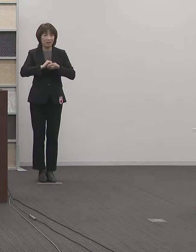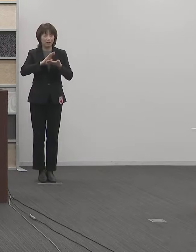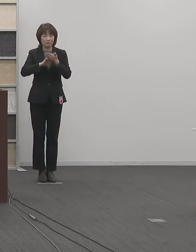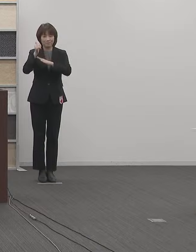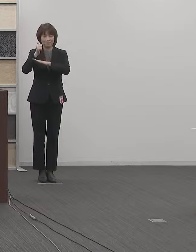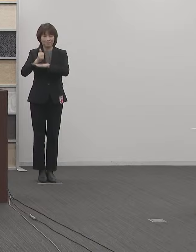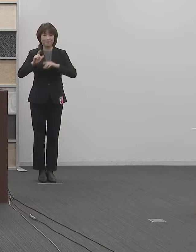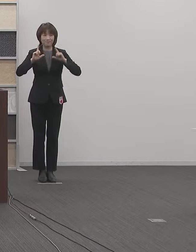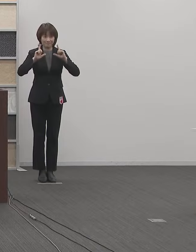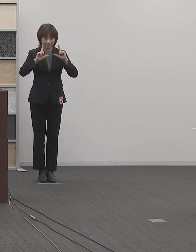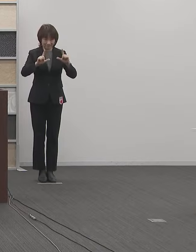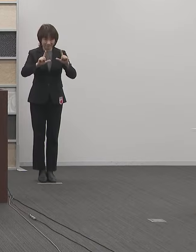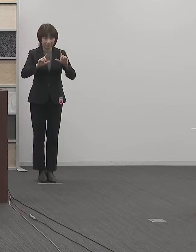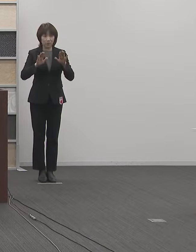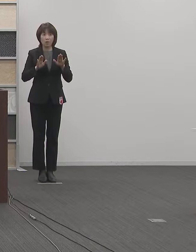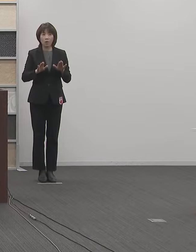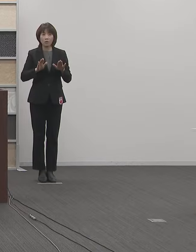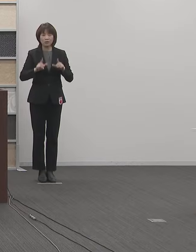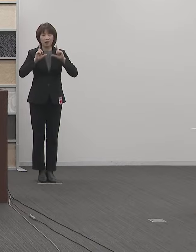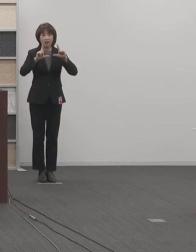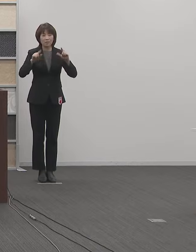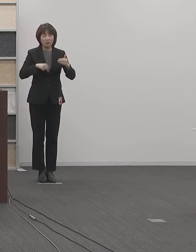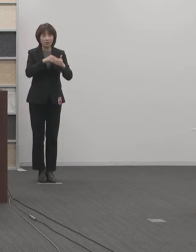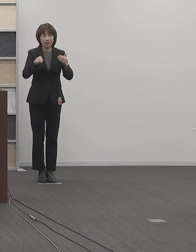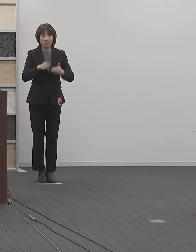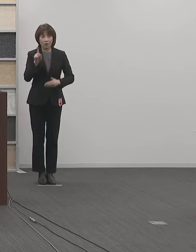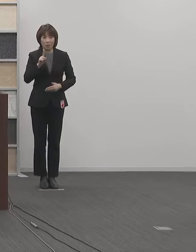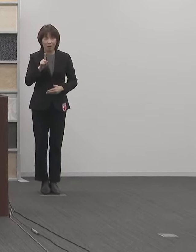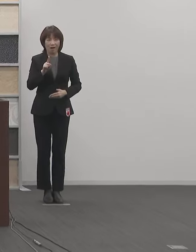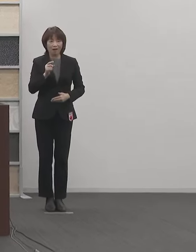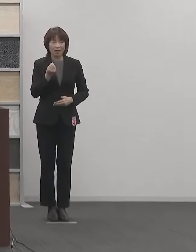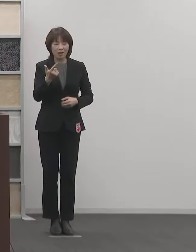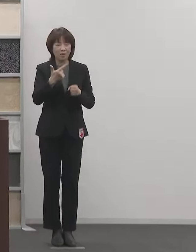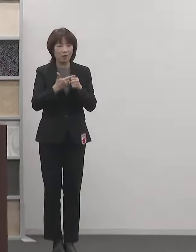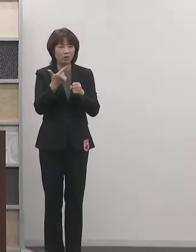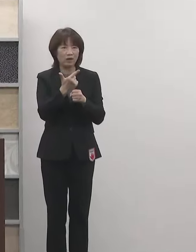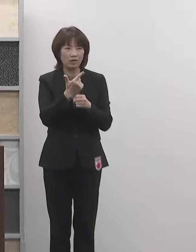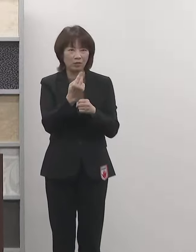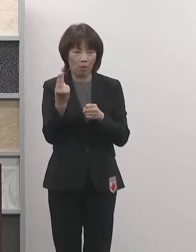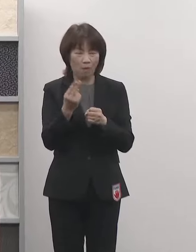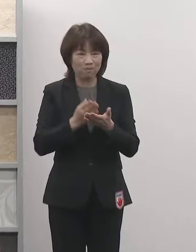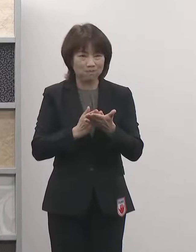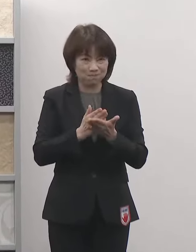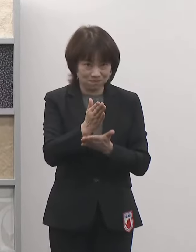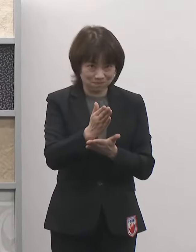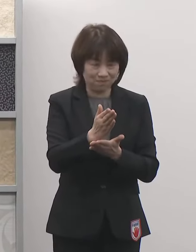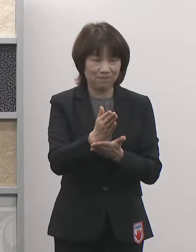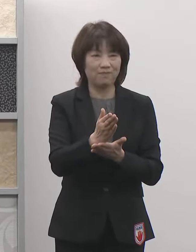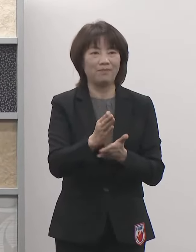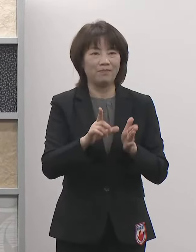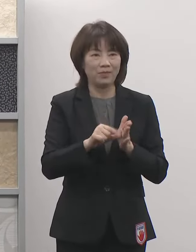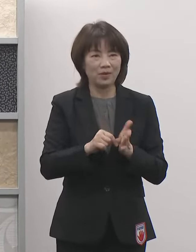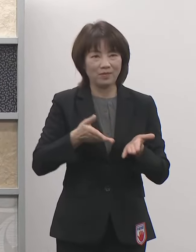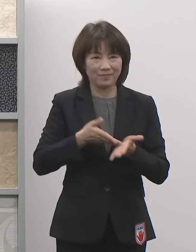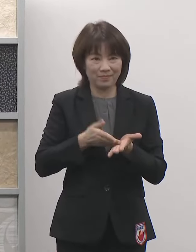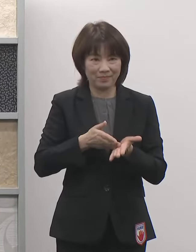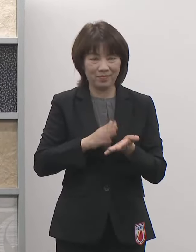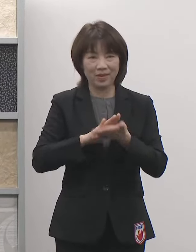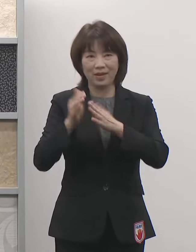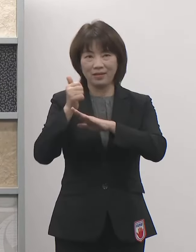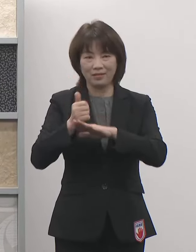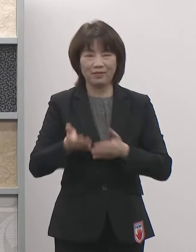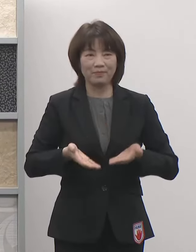見を行います。本日の発表事項は令和6年度の始まりにおいてです。それでは長崎知事から